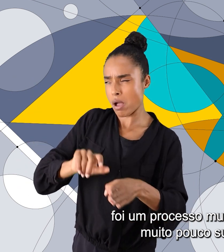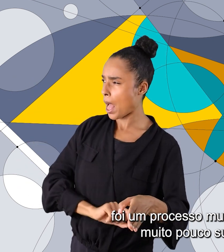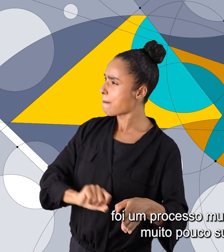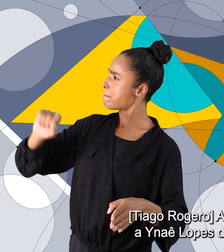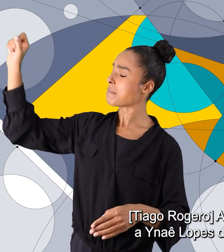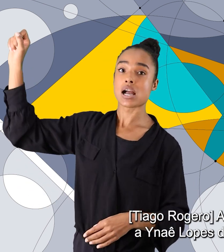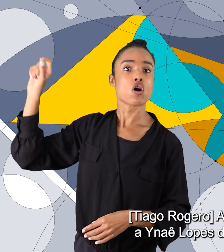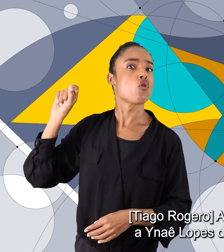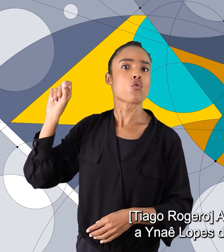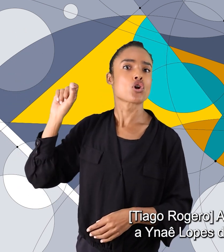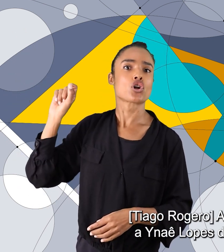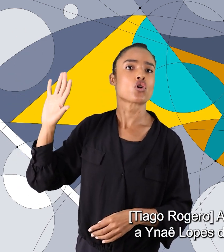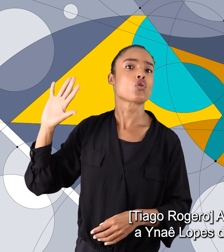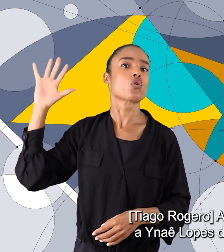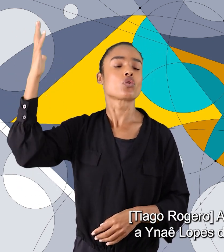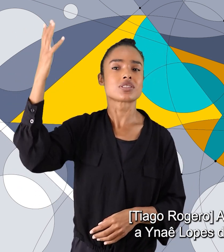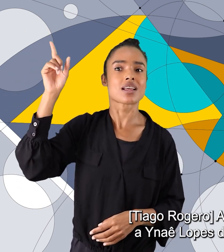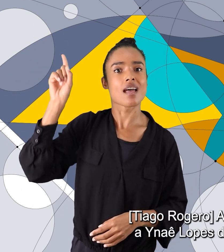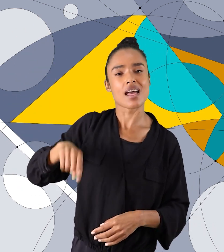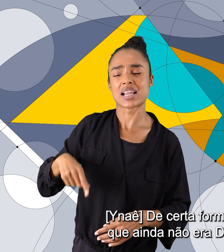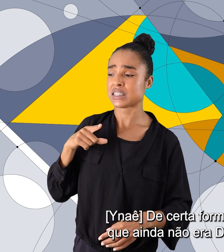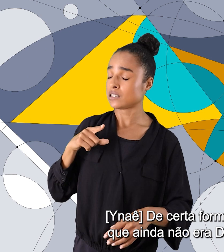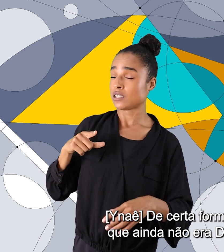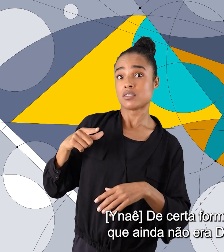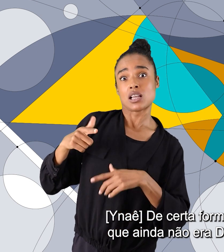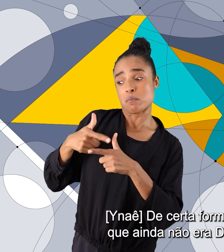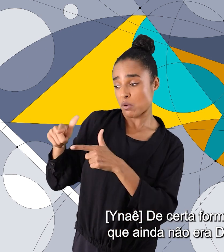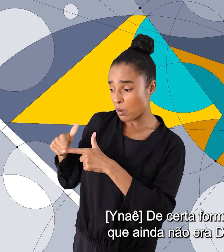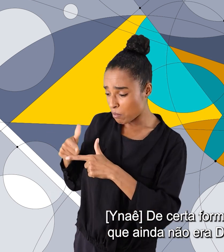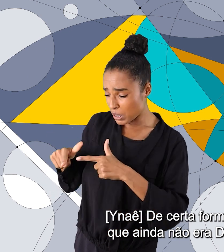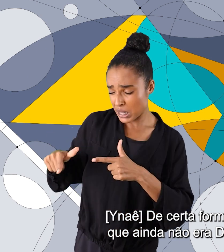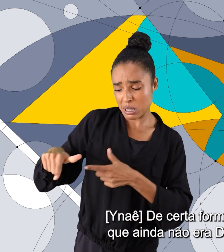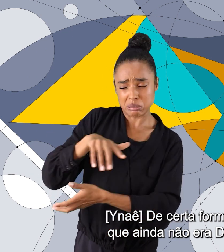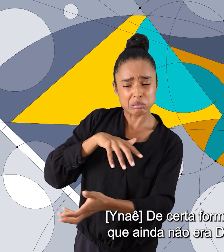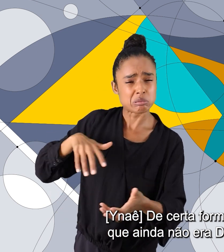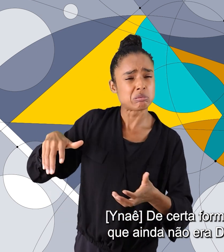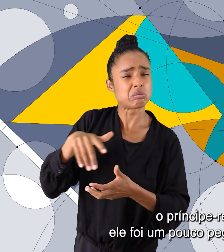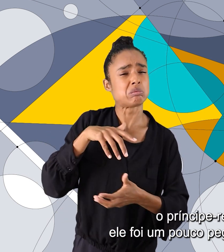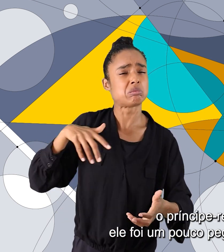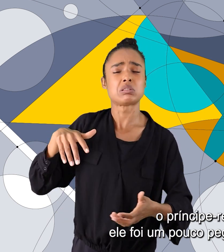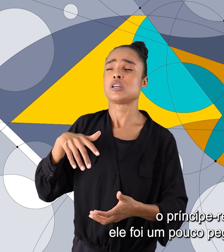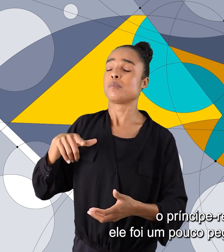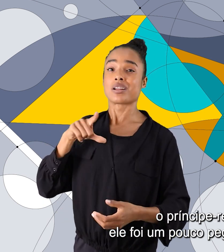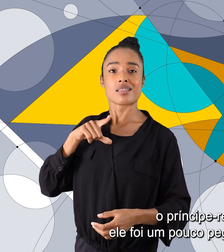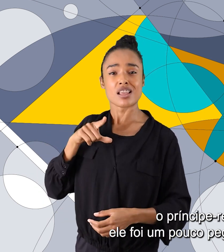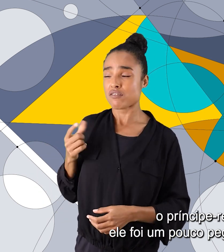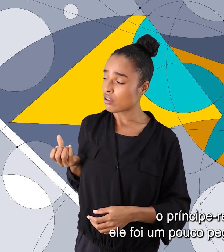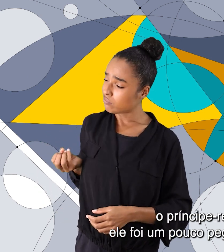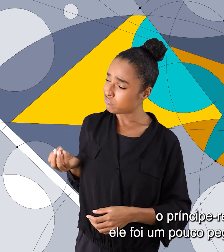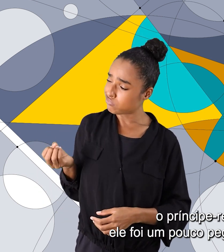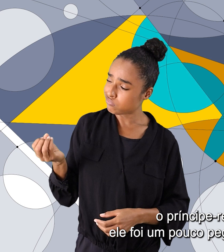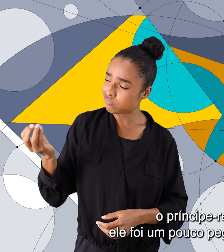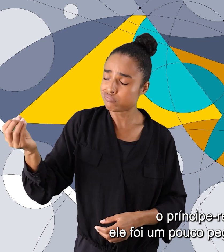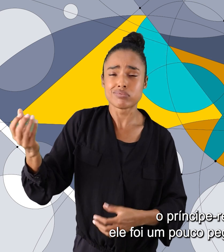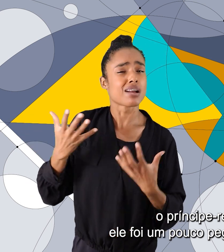suntuoso. Aqui, de novo, a Inaê Lopes dos Santos. De certa forma, Dom Pedro I, que ainda não era Dom Pedro I, né, o príncipe regente, ele foi